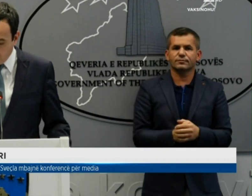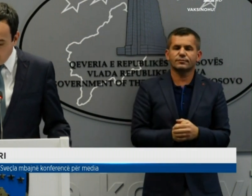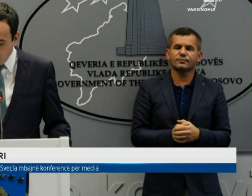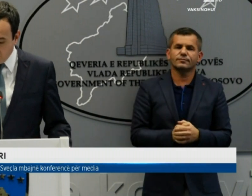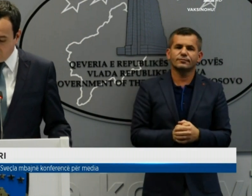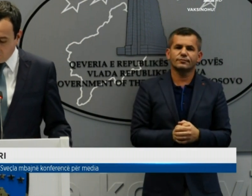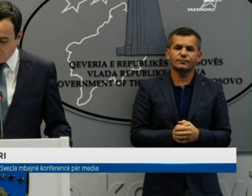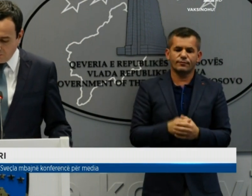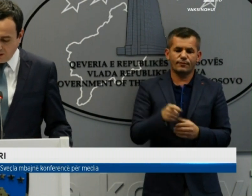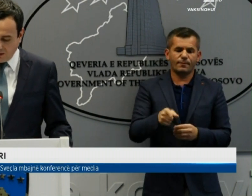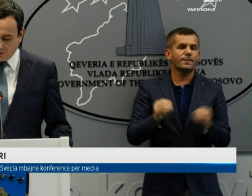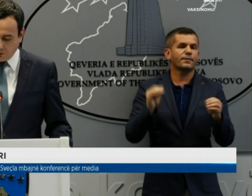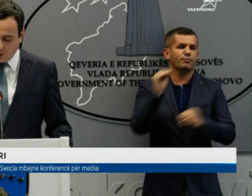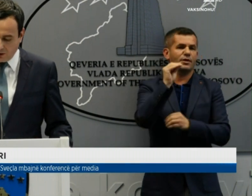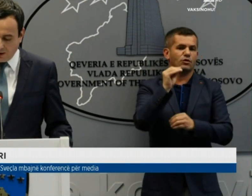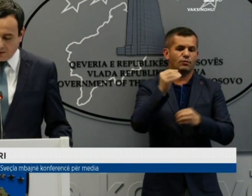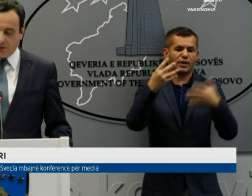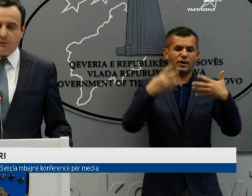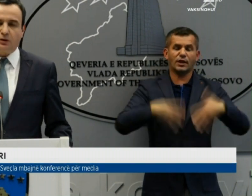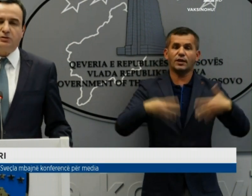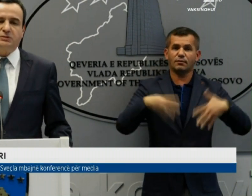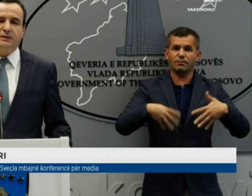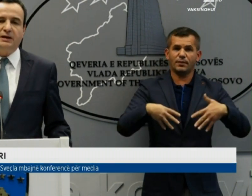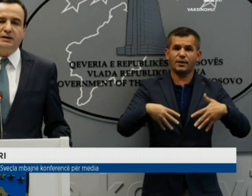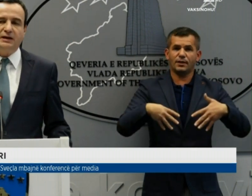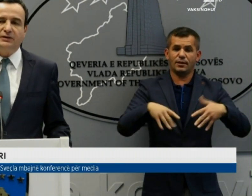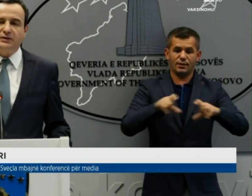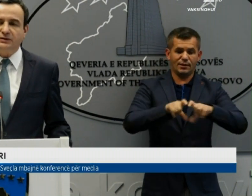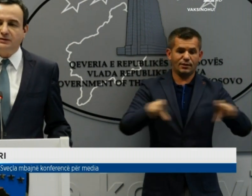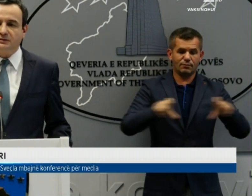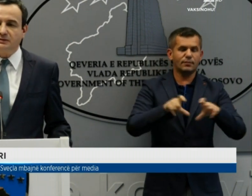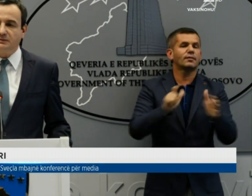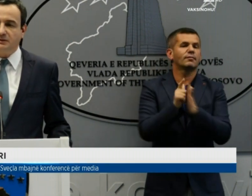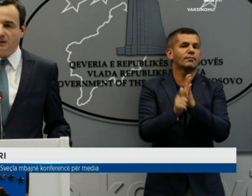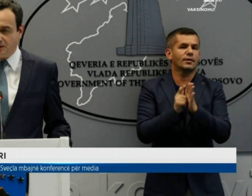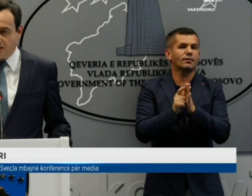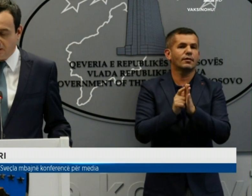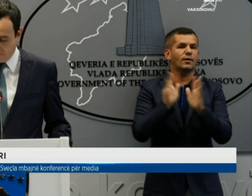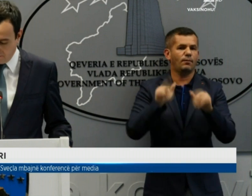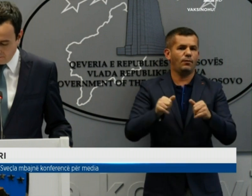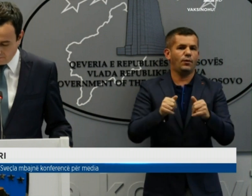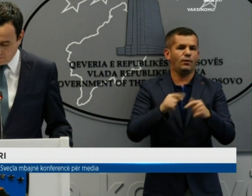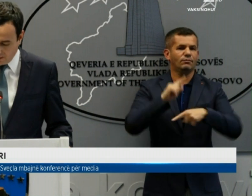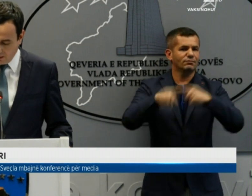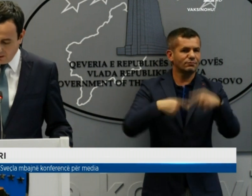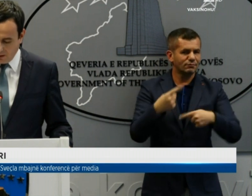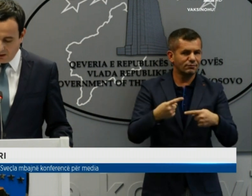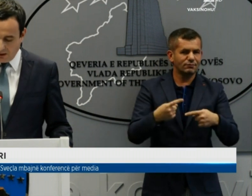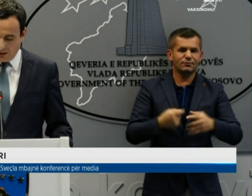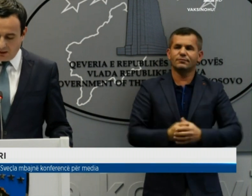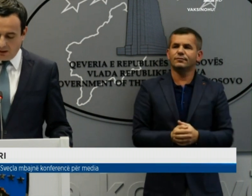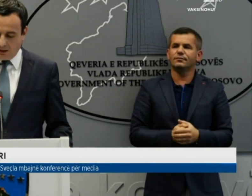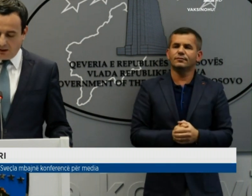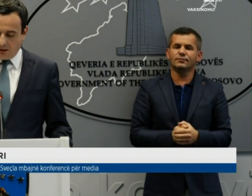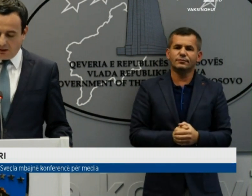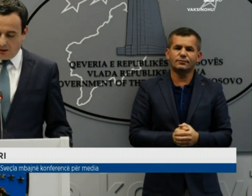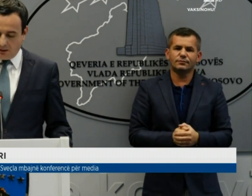Dhe mbi 9000 targa të përkohshme janë dhënë deri më tani.